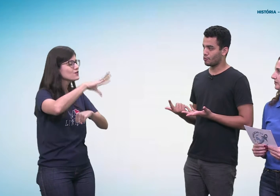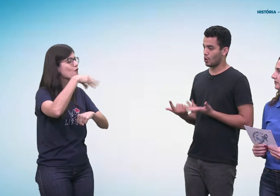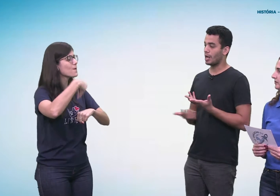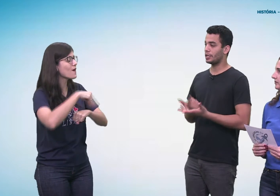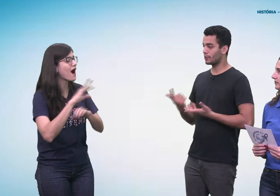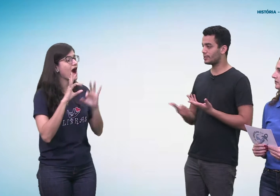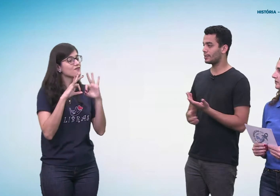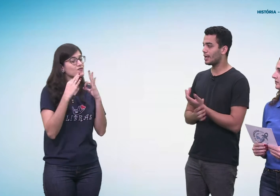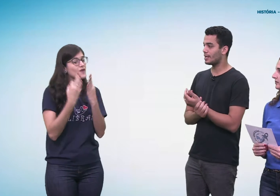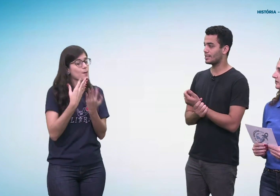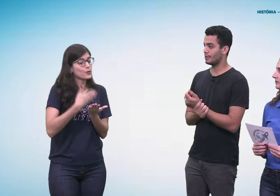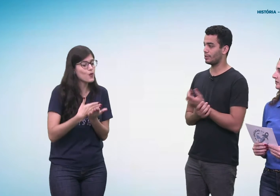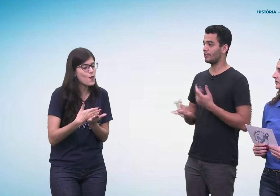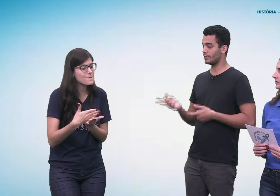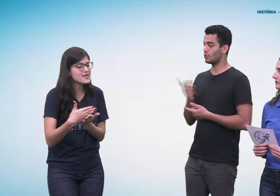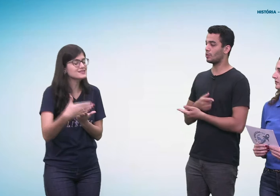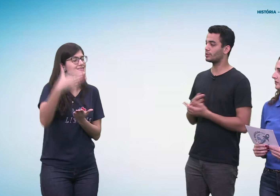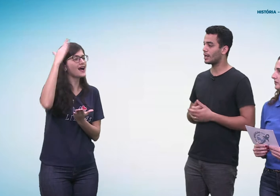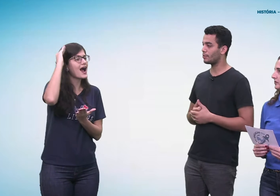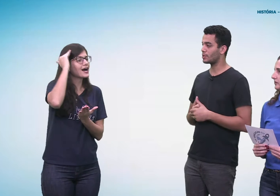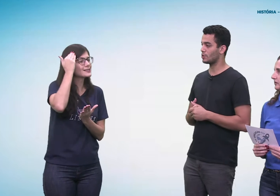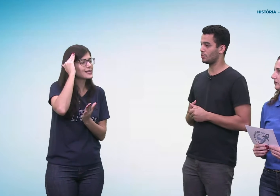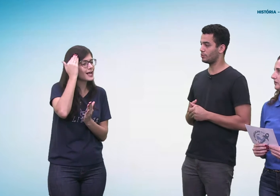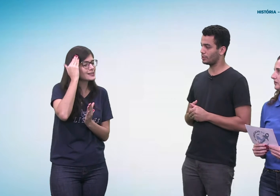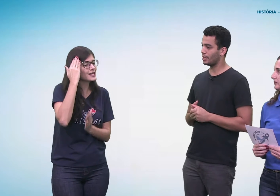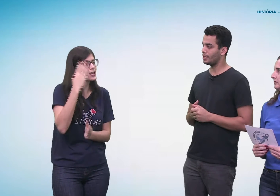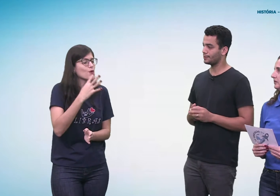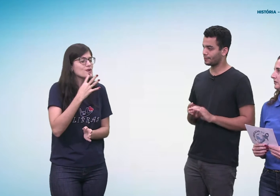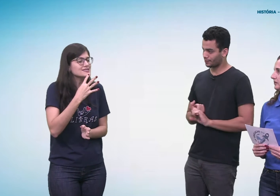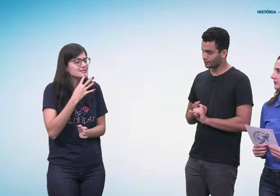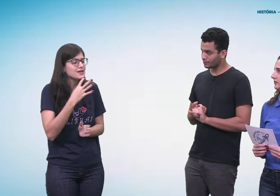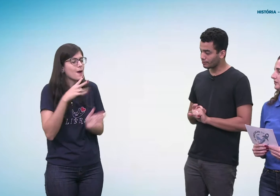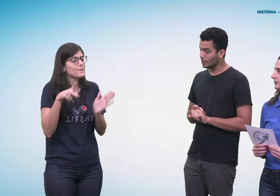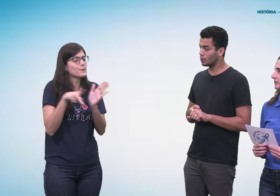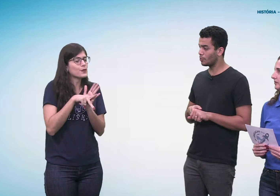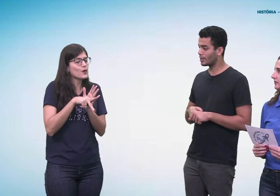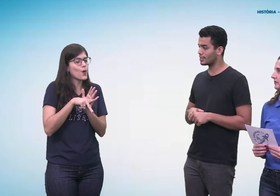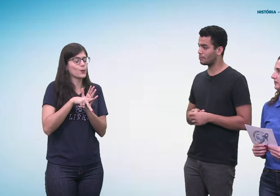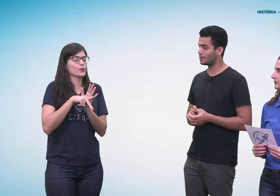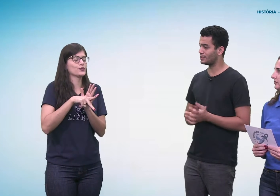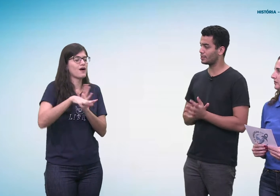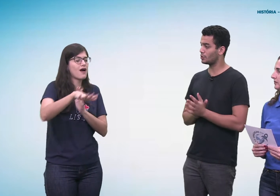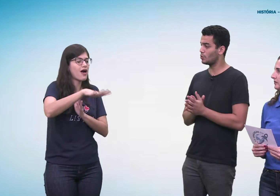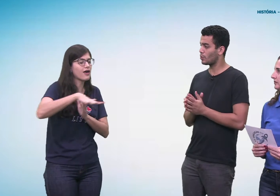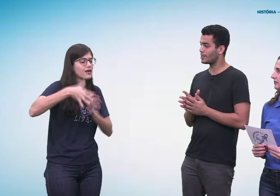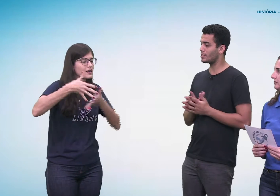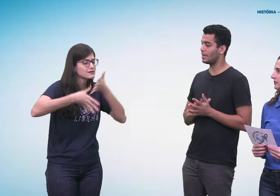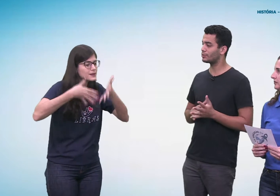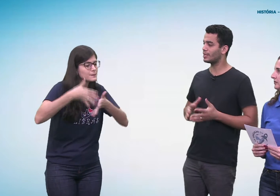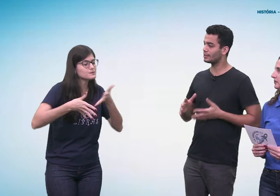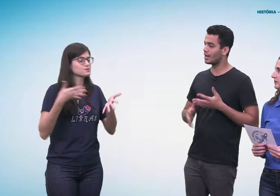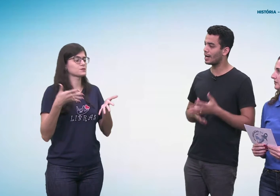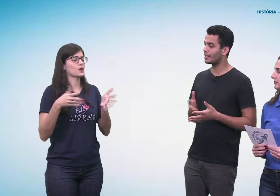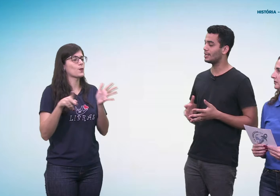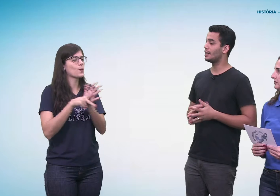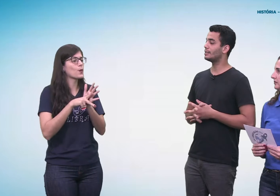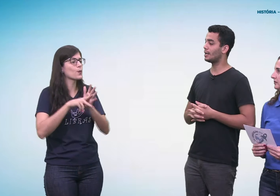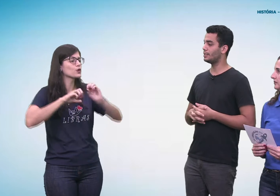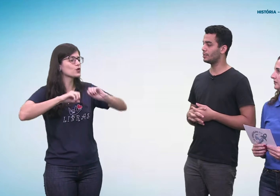a língua de sinais, né? Deveria ser o contrário, mas como não tem, então, por exemplo, precisa ter um conhecimento nessa área da